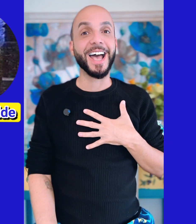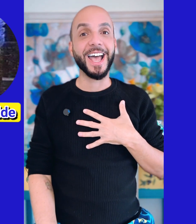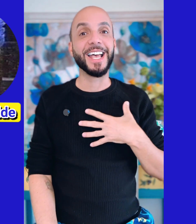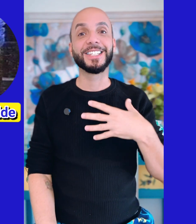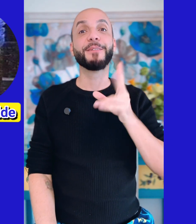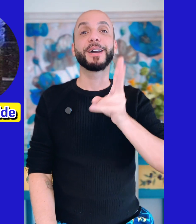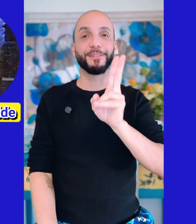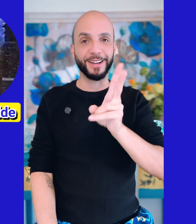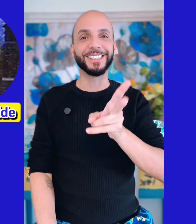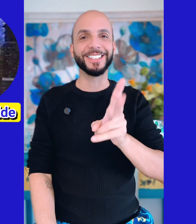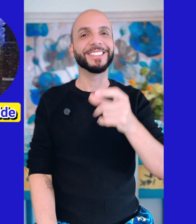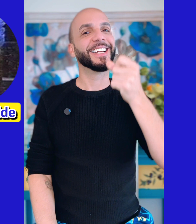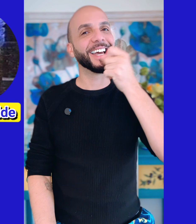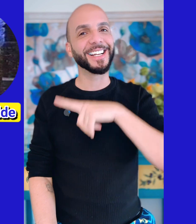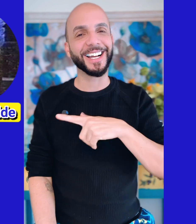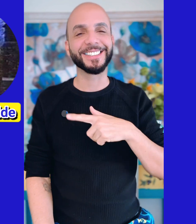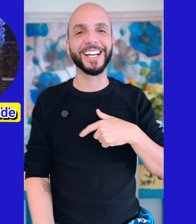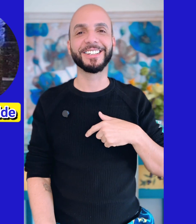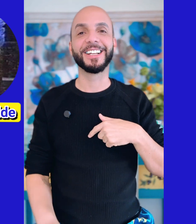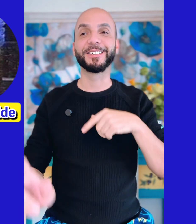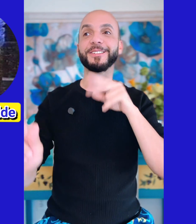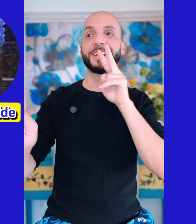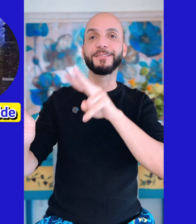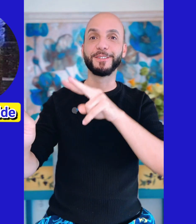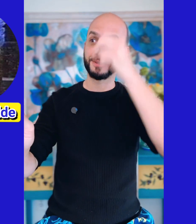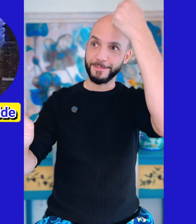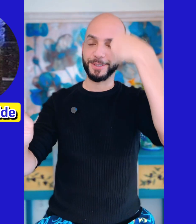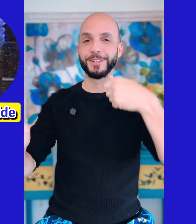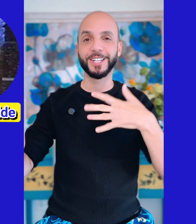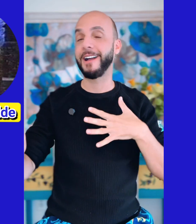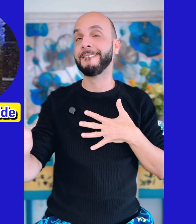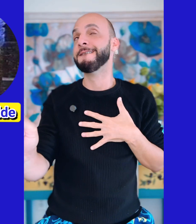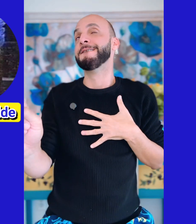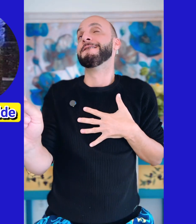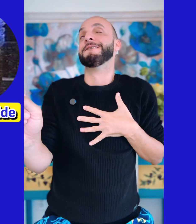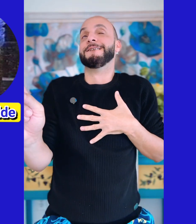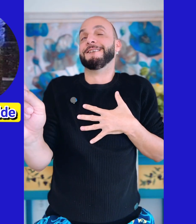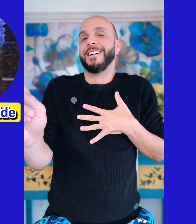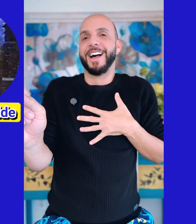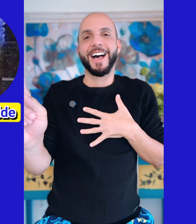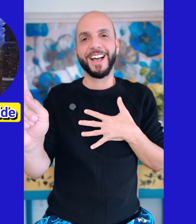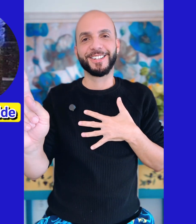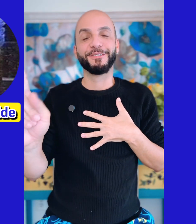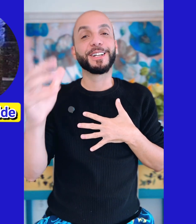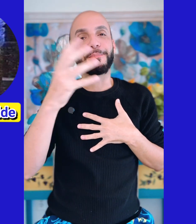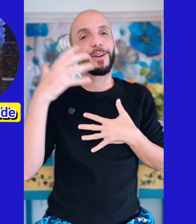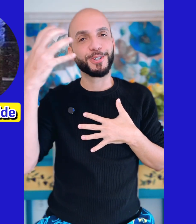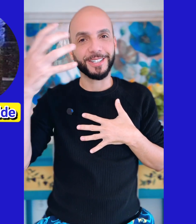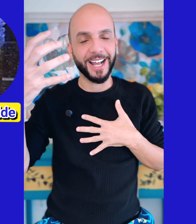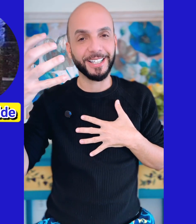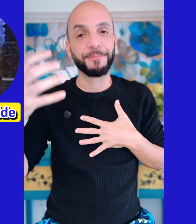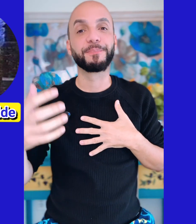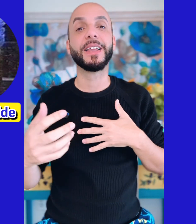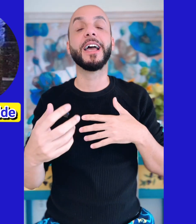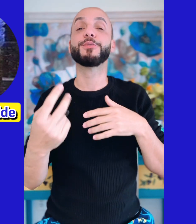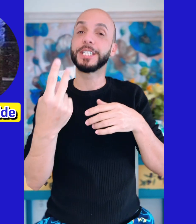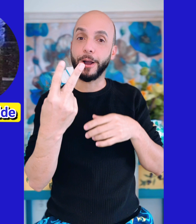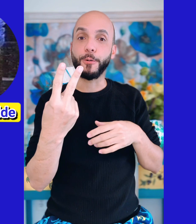É sempre ela faz isso, né? É engraçado, né? Então quando ela vê o Sr. Madruga, já fica apaixonada. É um sinal